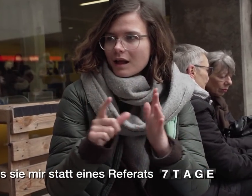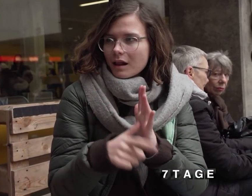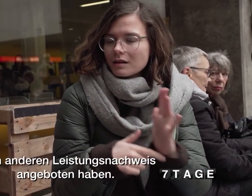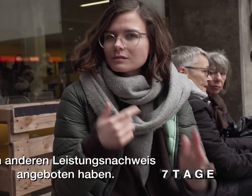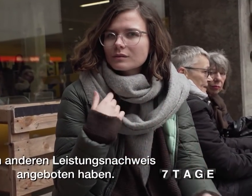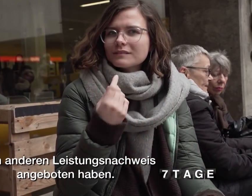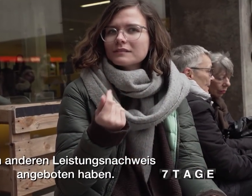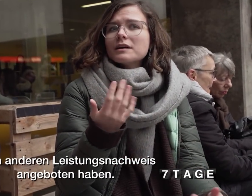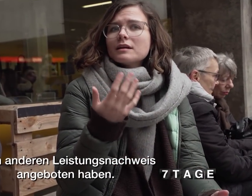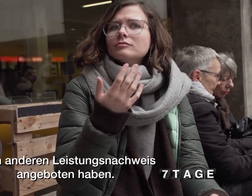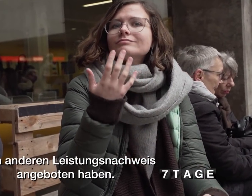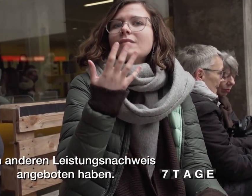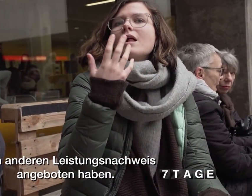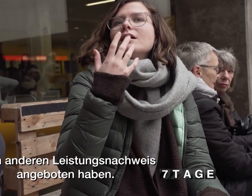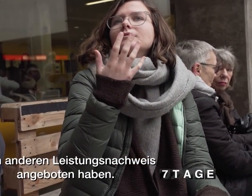Vielen Dank.